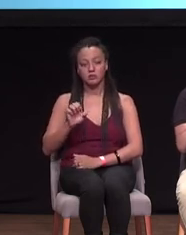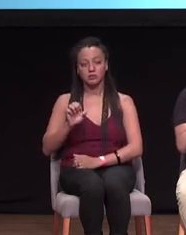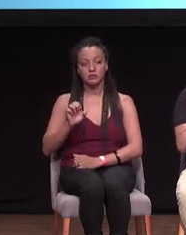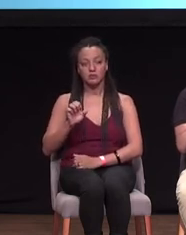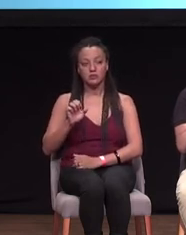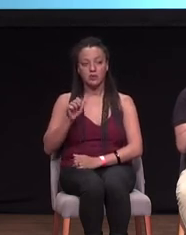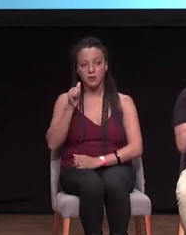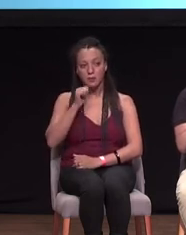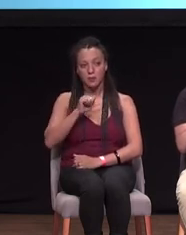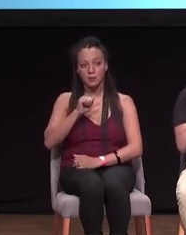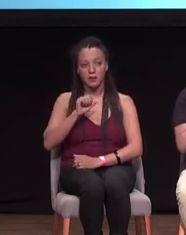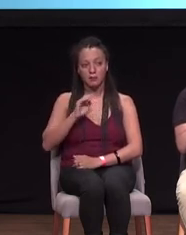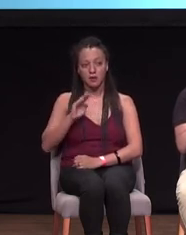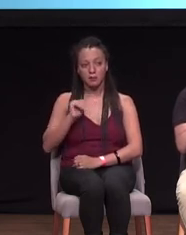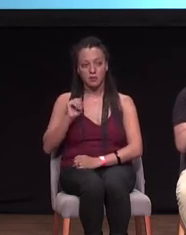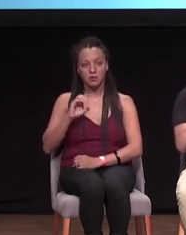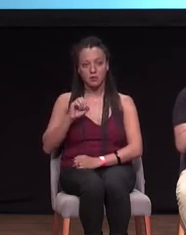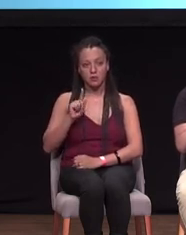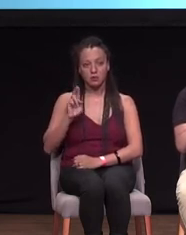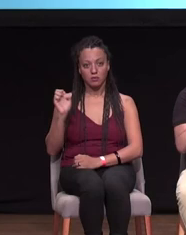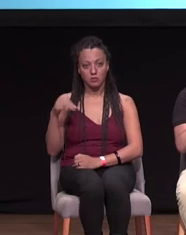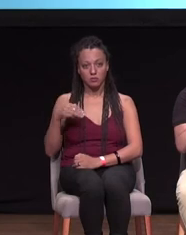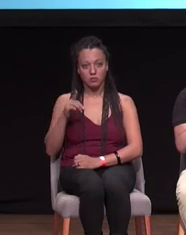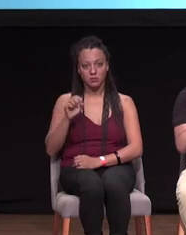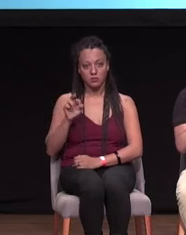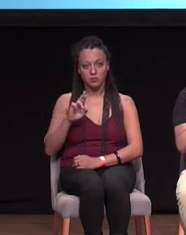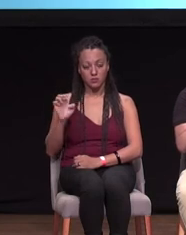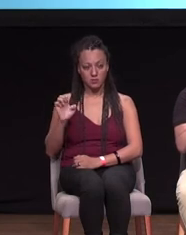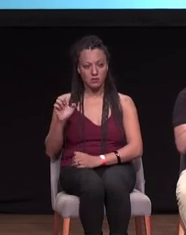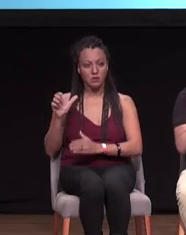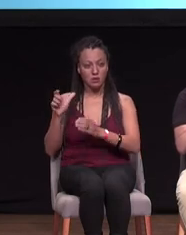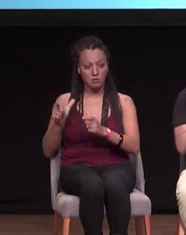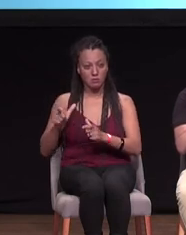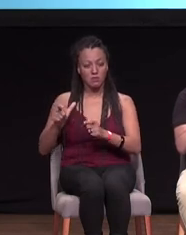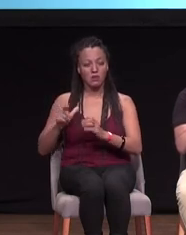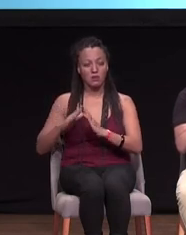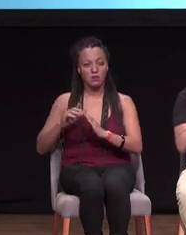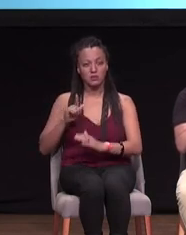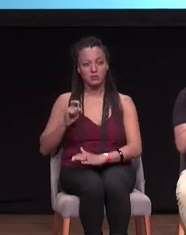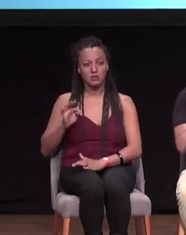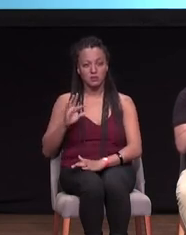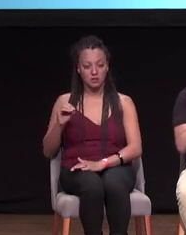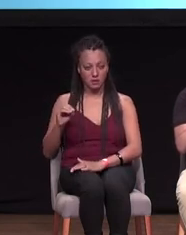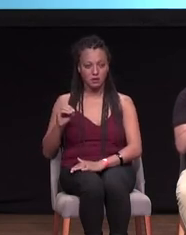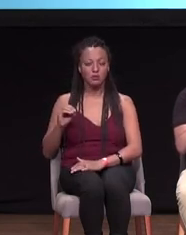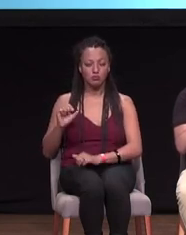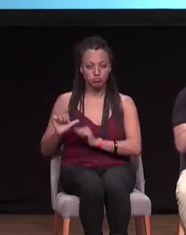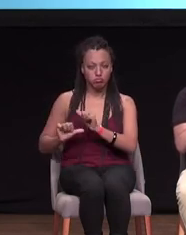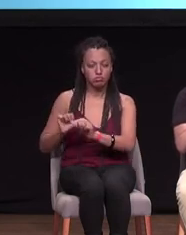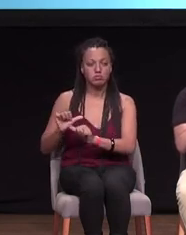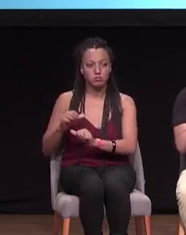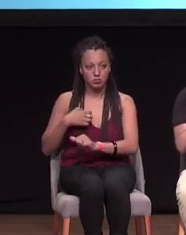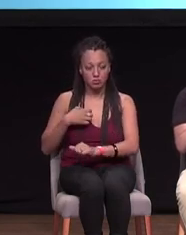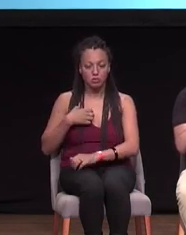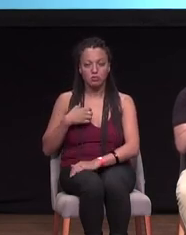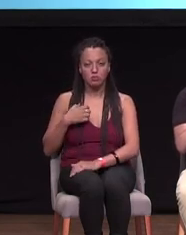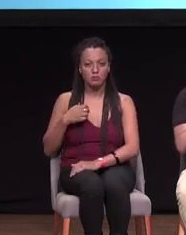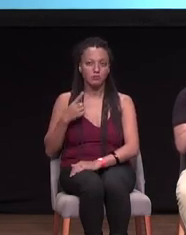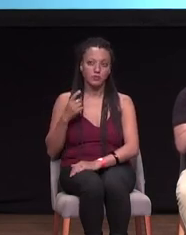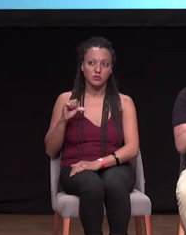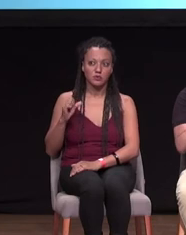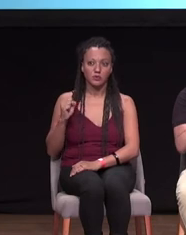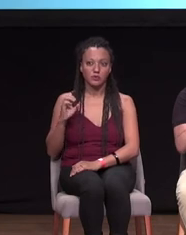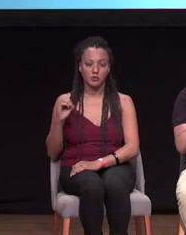pelas mãos do baú contar e é uma casa de ketu reorganizada então nos anos 80 é o